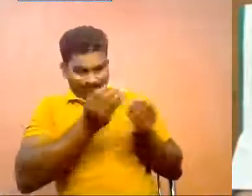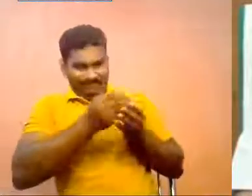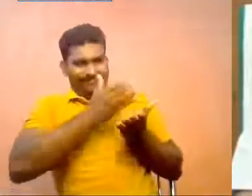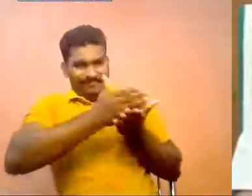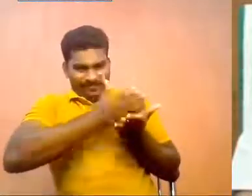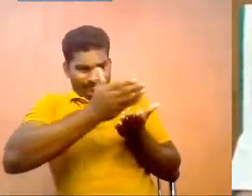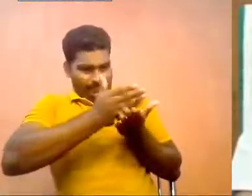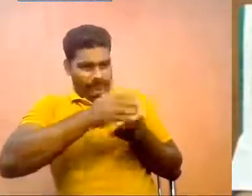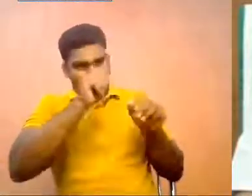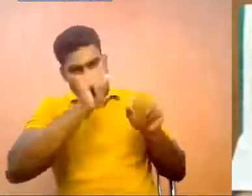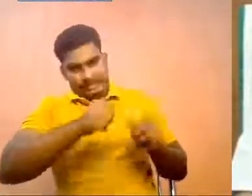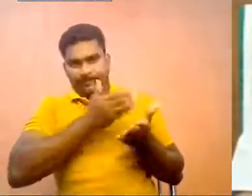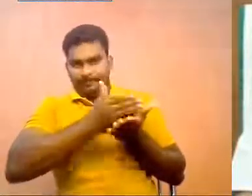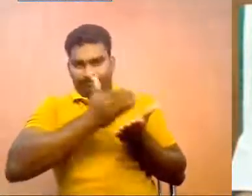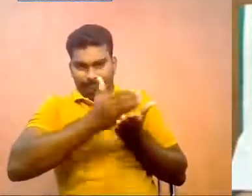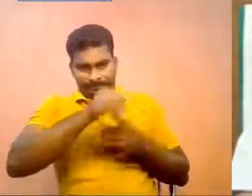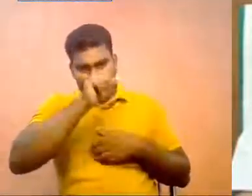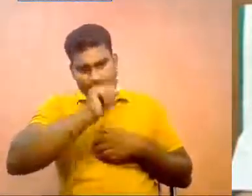മണ്ണ്